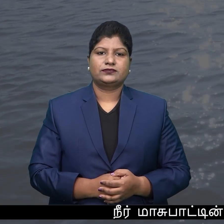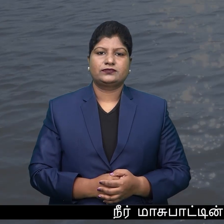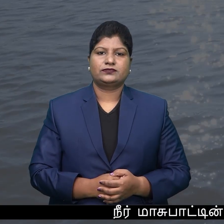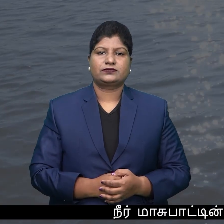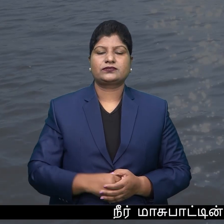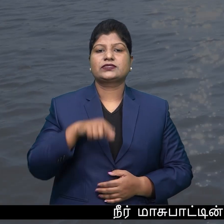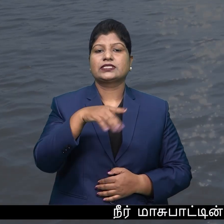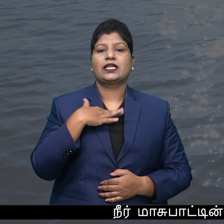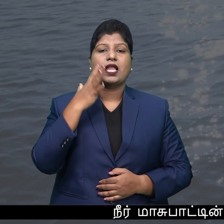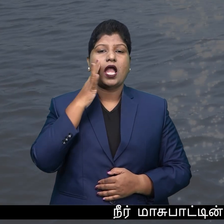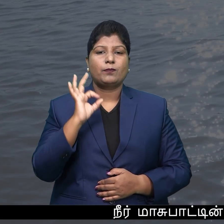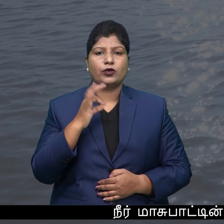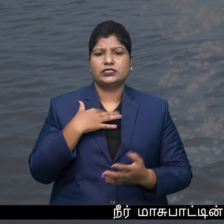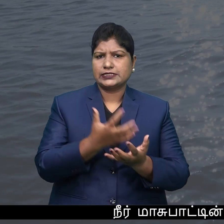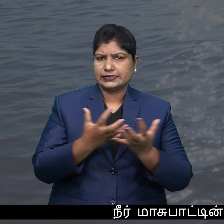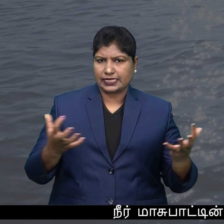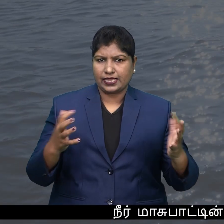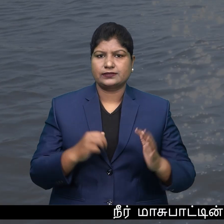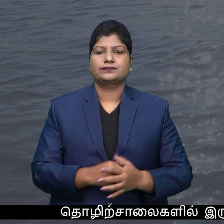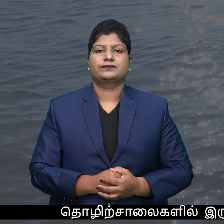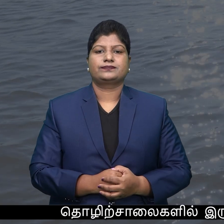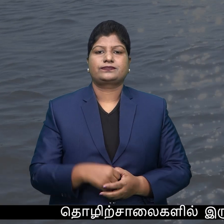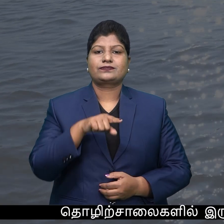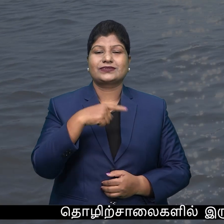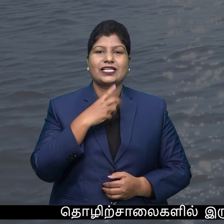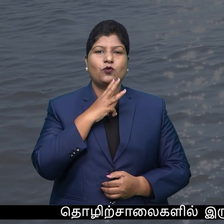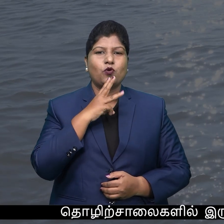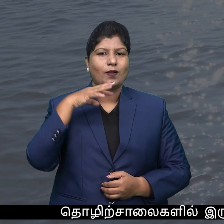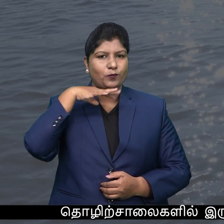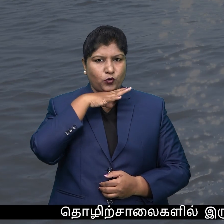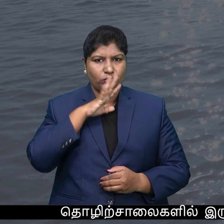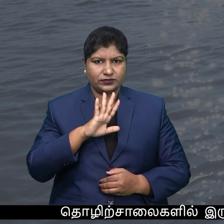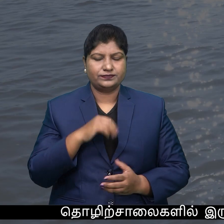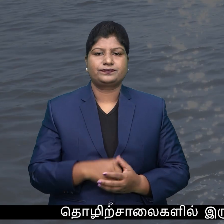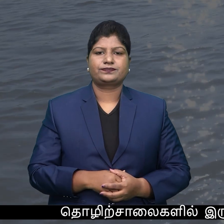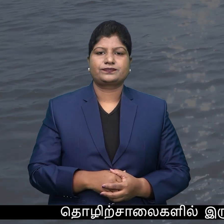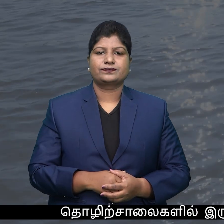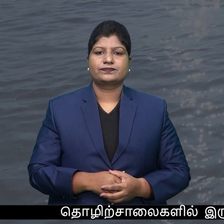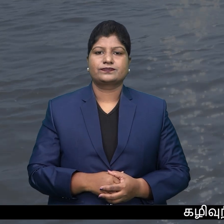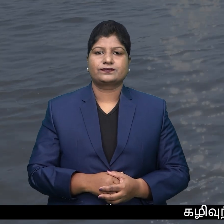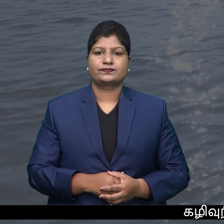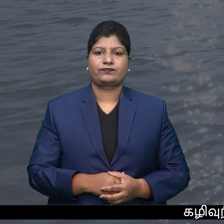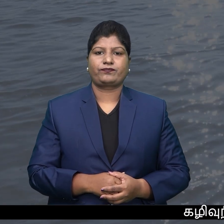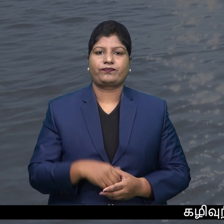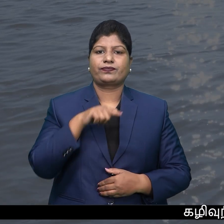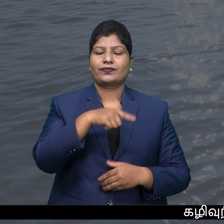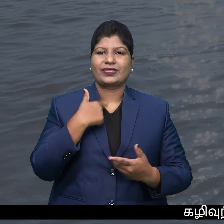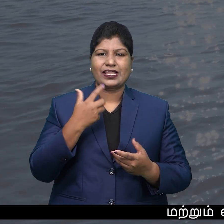நீர் மாசுபாட்டின் முக்கிய ஆதாரங்கள் தொழிற்சாலைகளில் இருந்து வெளியேறும் கழிவுகள், கழிவுநீர் தேக்கம்